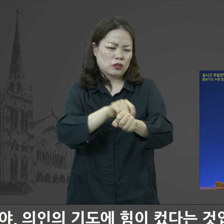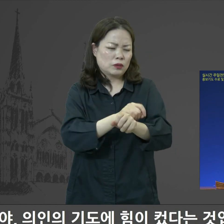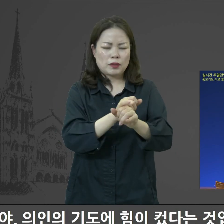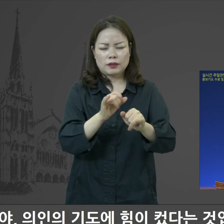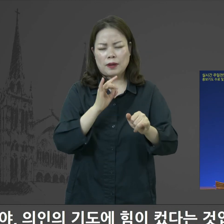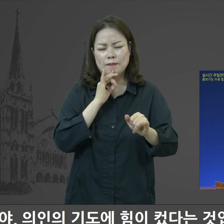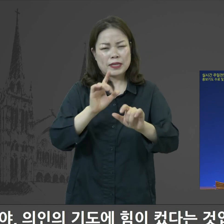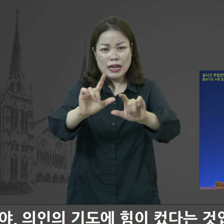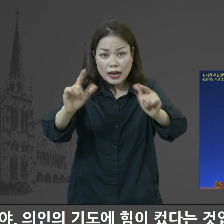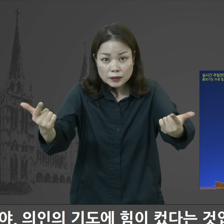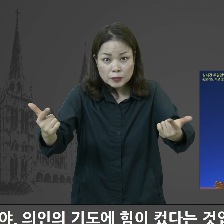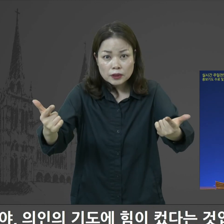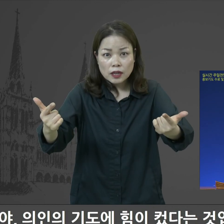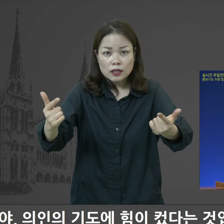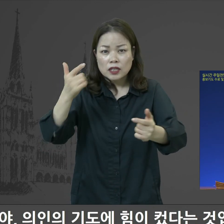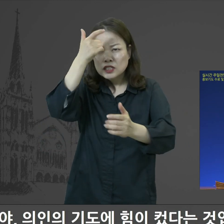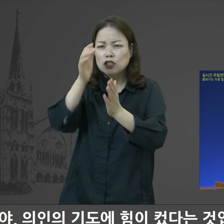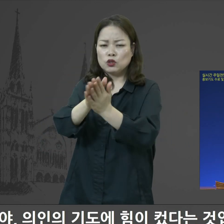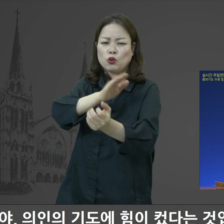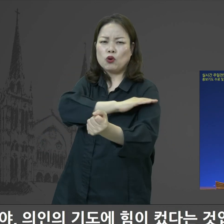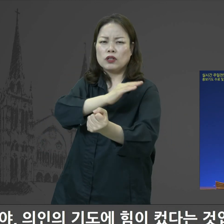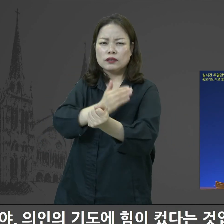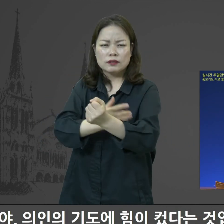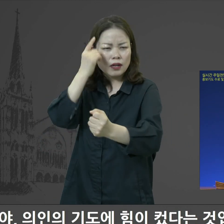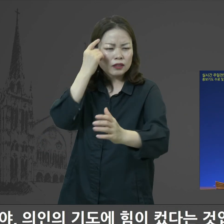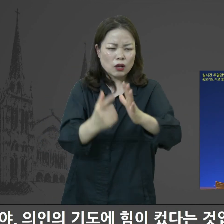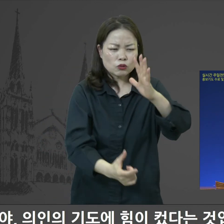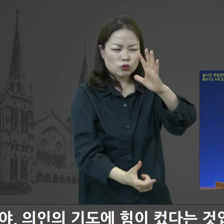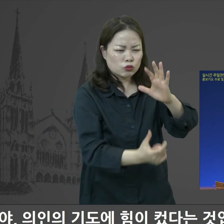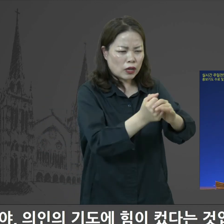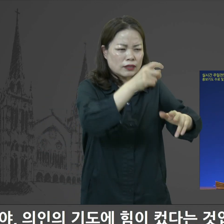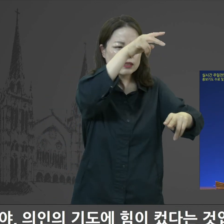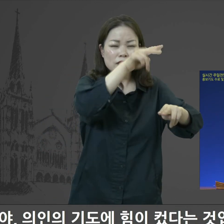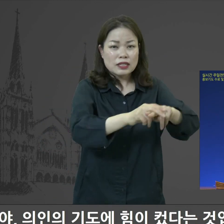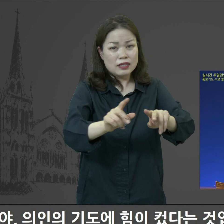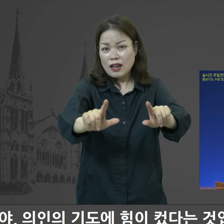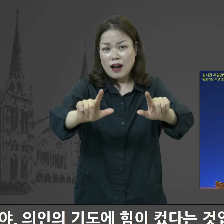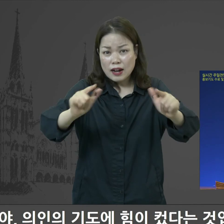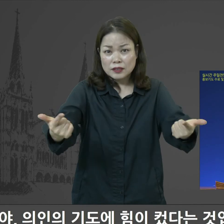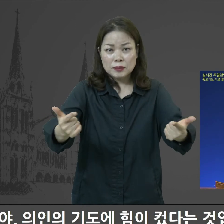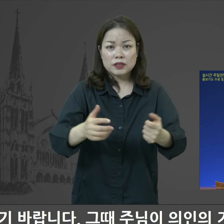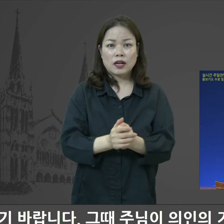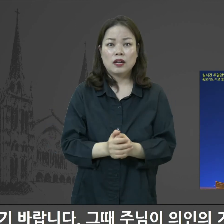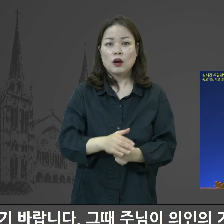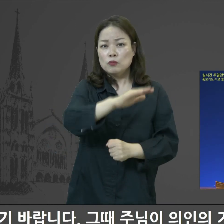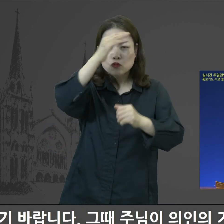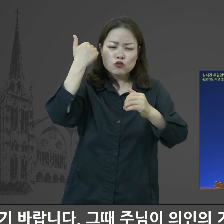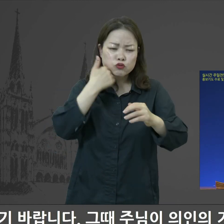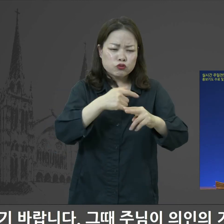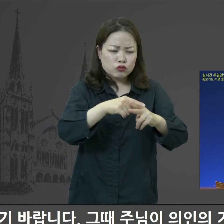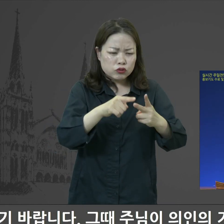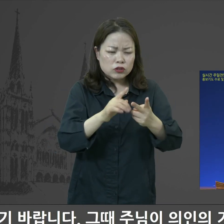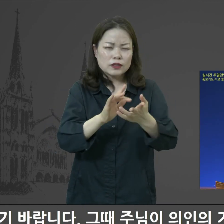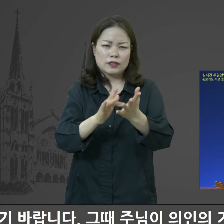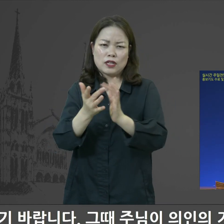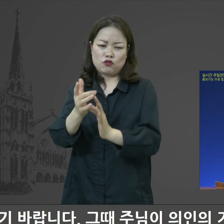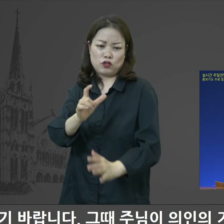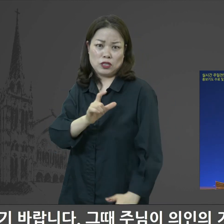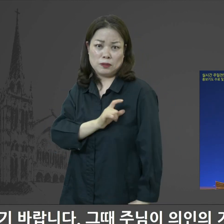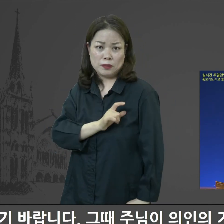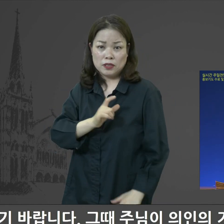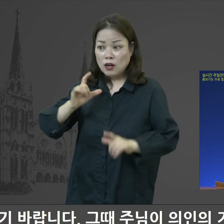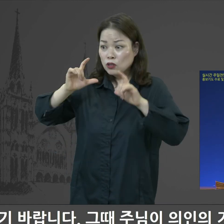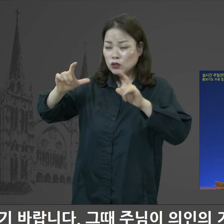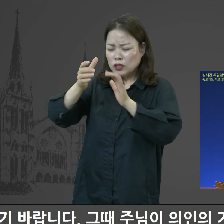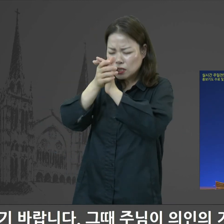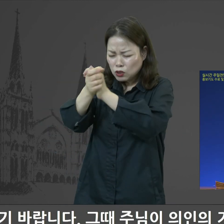것이 아닙니다. 기도의 능력은 독특한 위치를 가진 사람의 전유물이 아닙니다. 누구든지 예수의 이름으로 서원하는